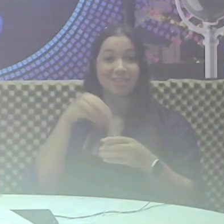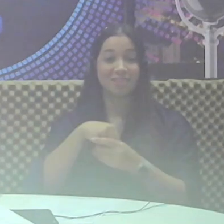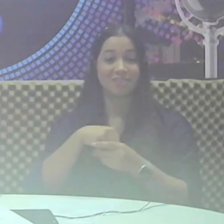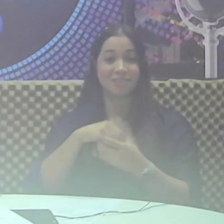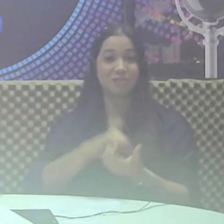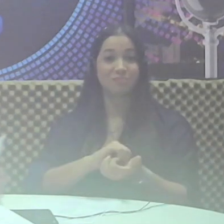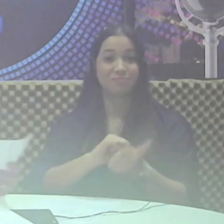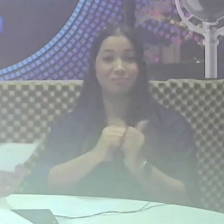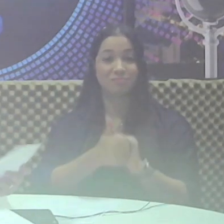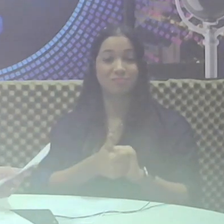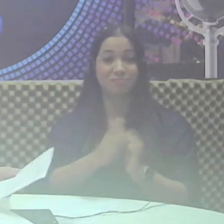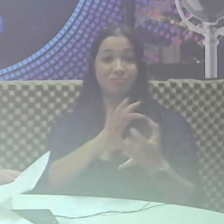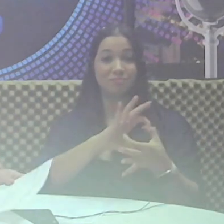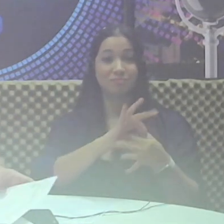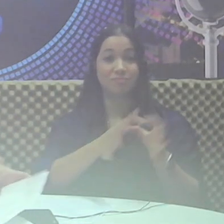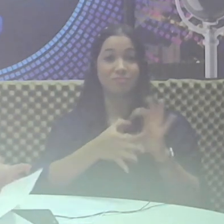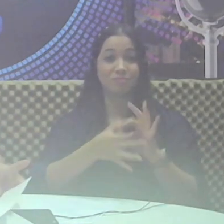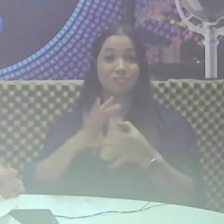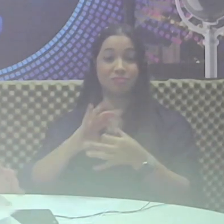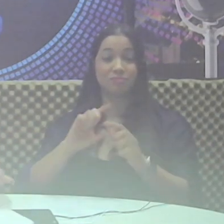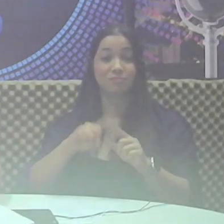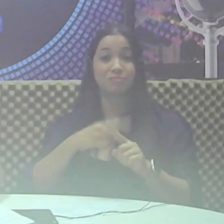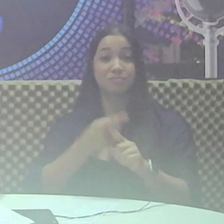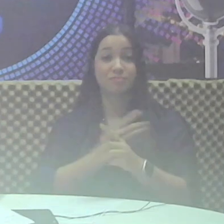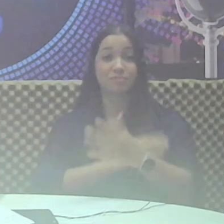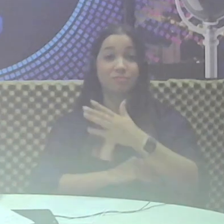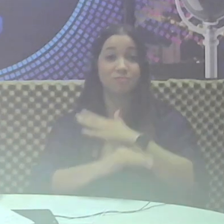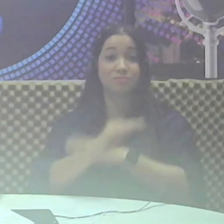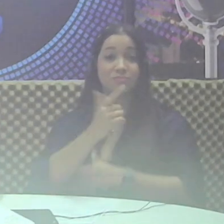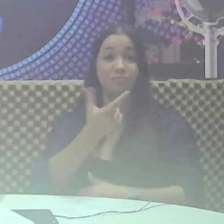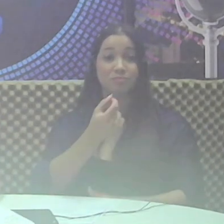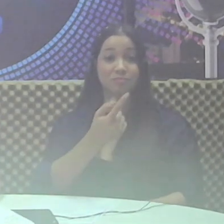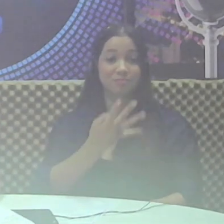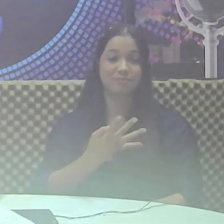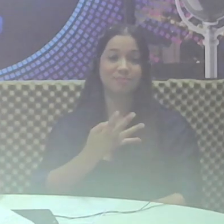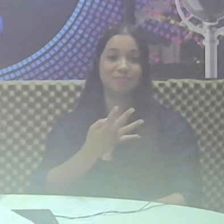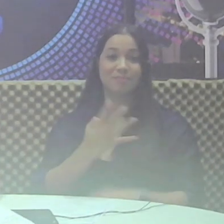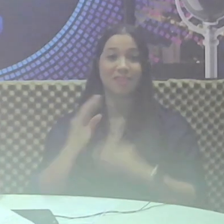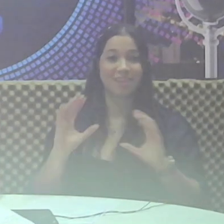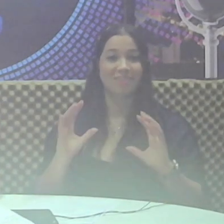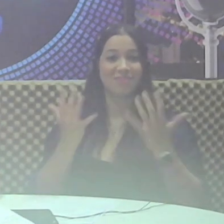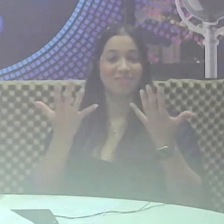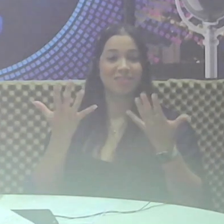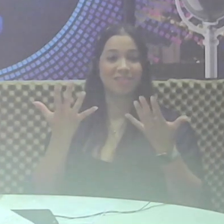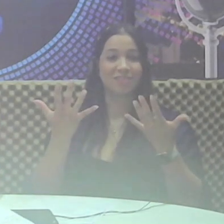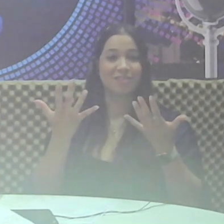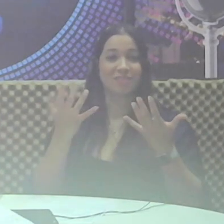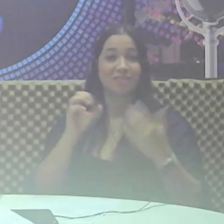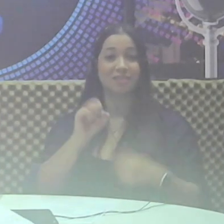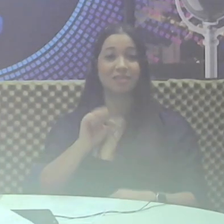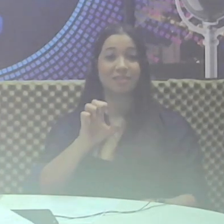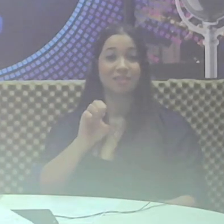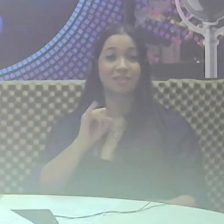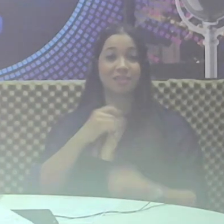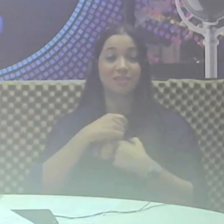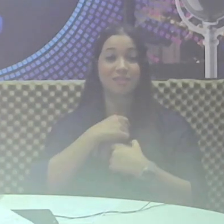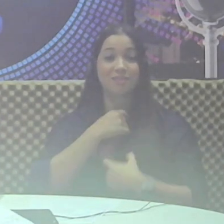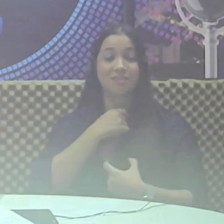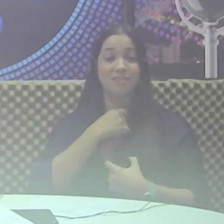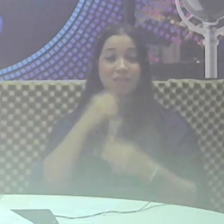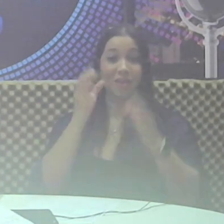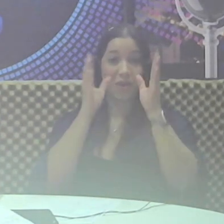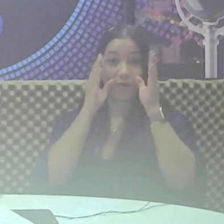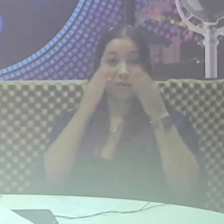Atletismo Olímpico e Paralímpico 2024. O evento acontece no SES Gravatás e é